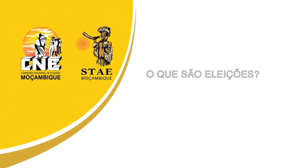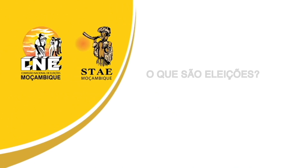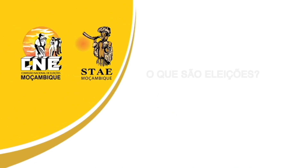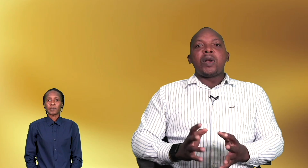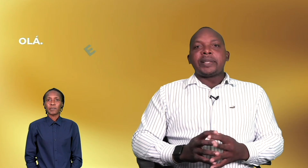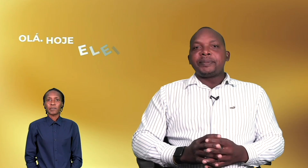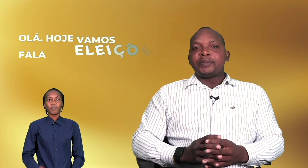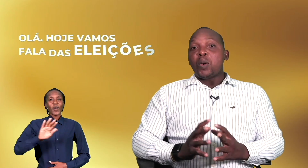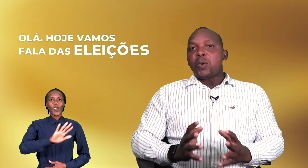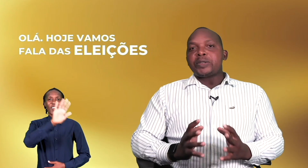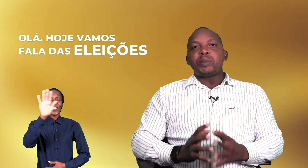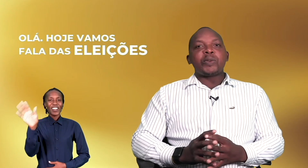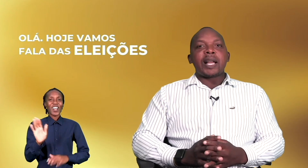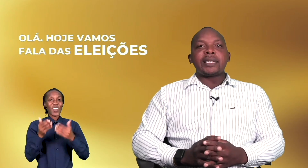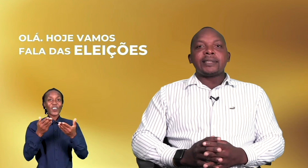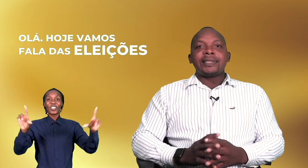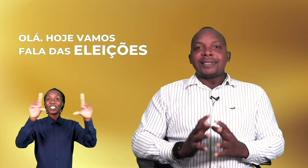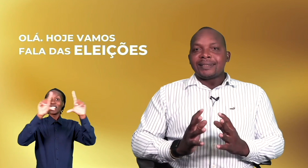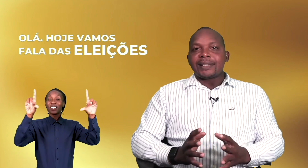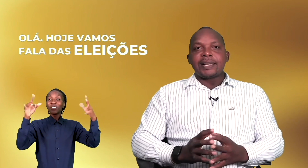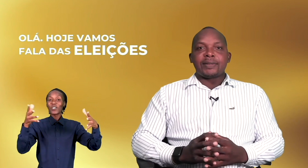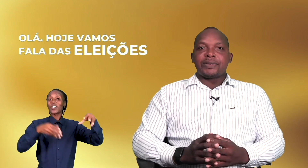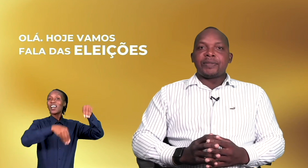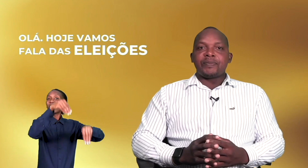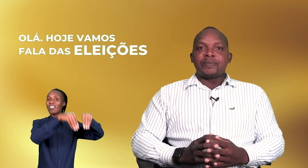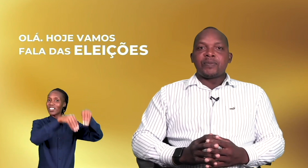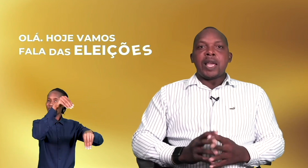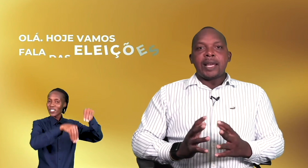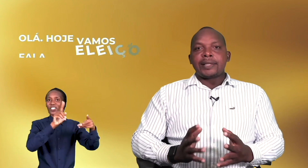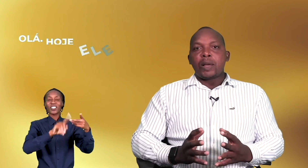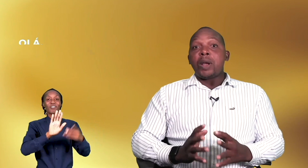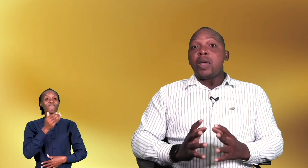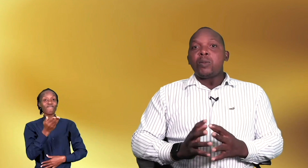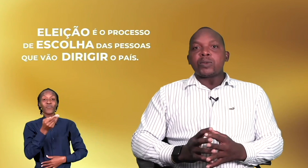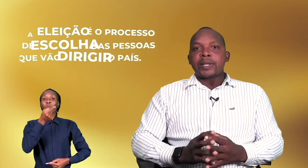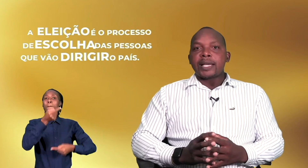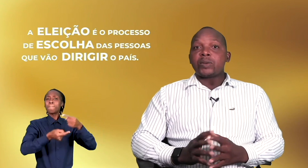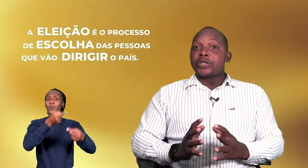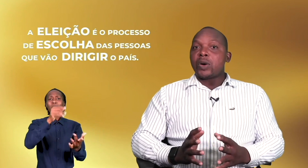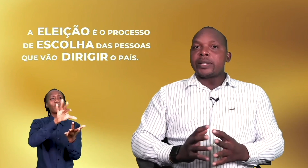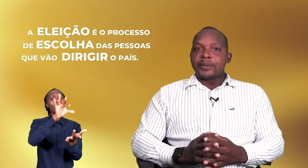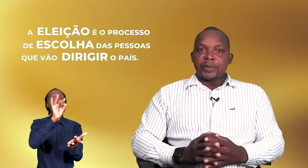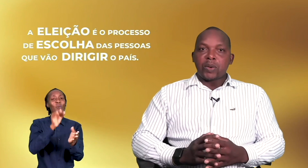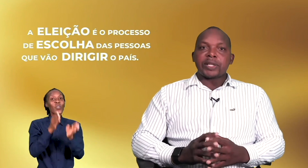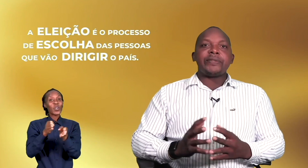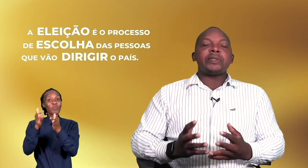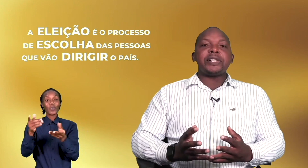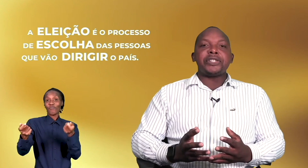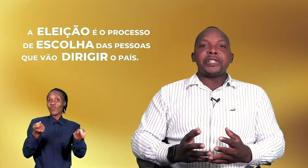Olá! Hoje vamos falar das eleições. A eleição é o processo de escolha das pessoas que vão dirigir